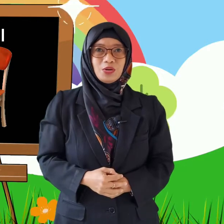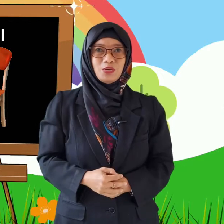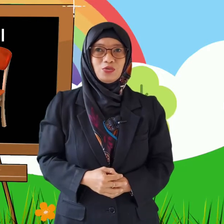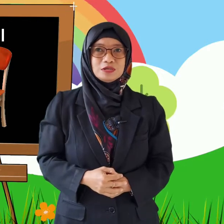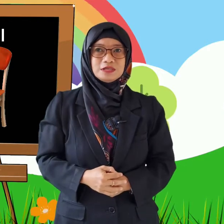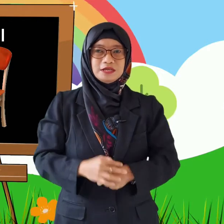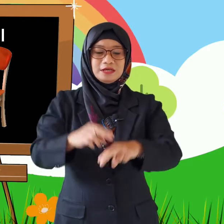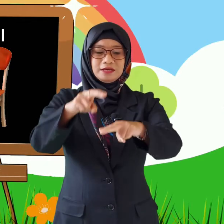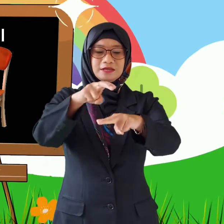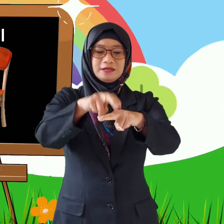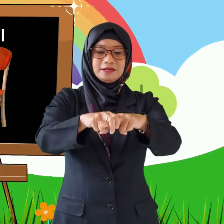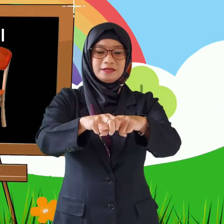Kursi.